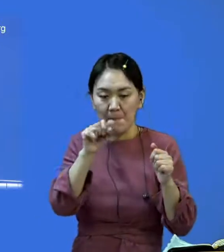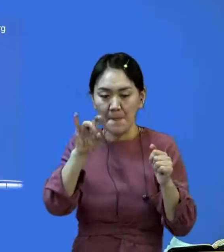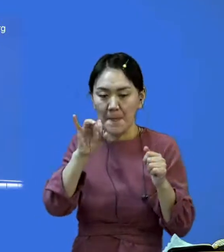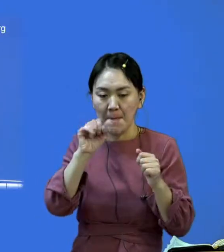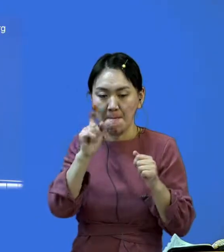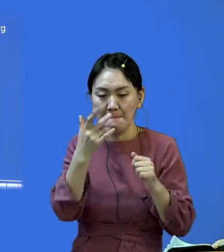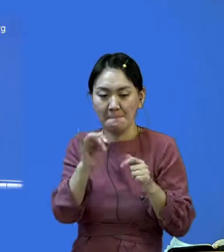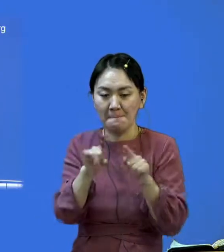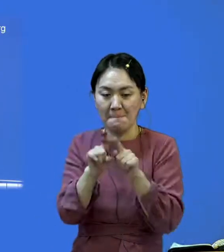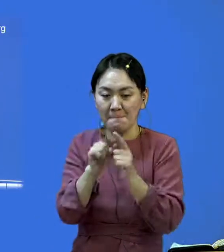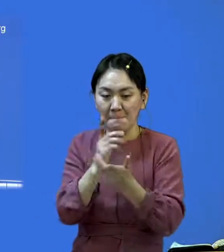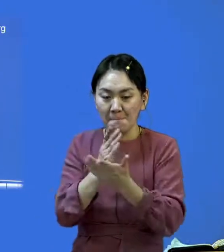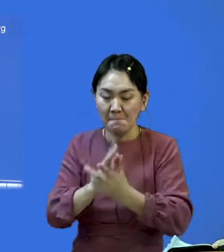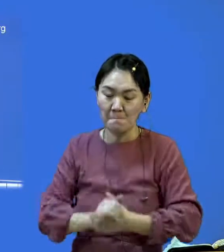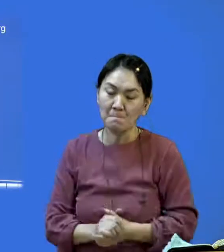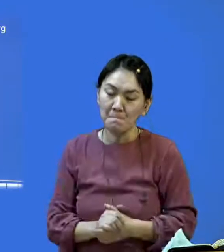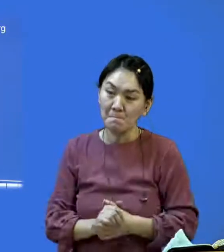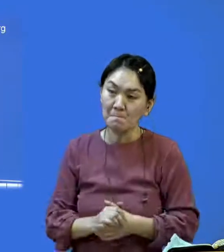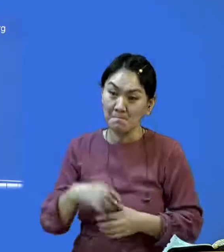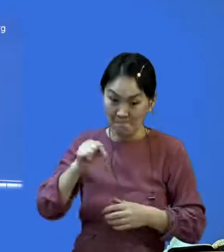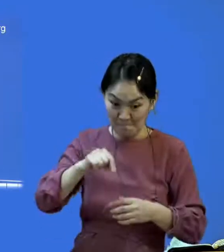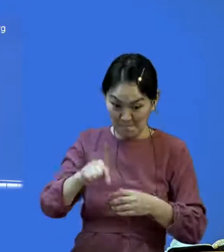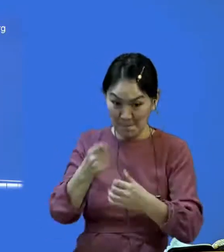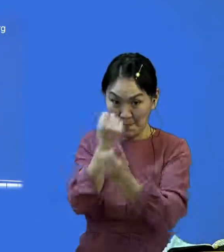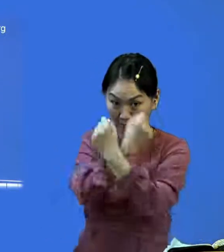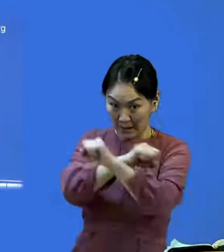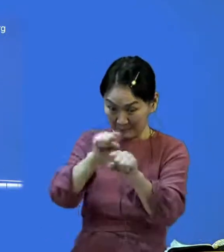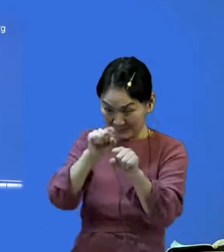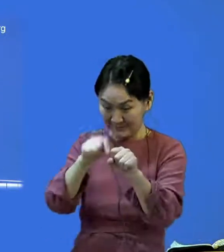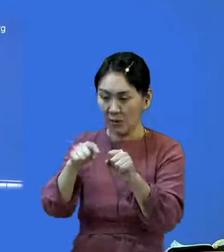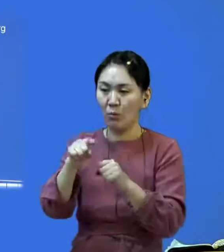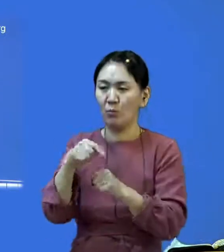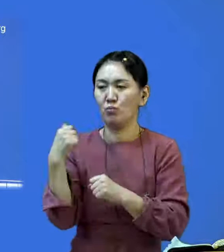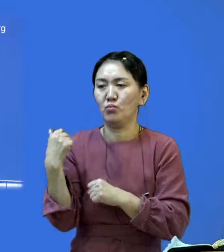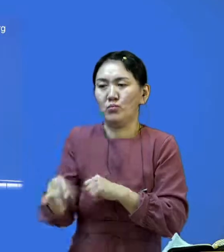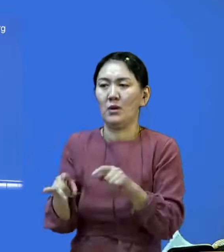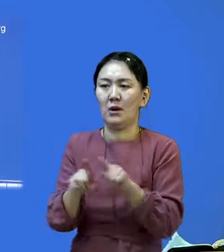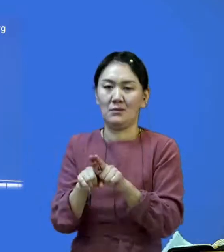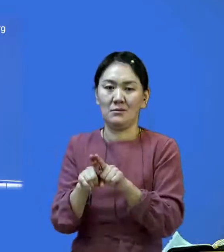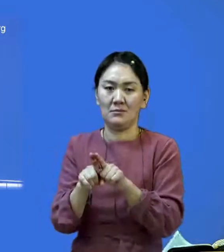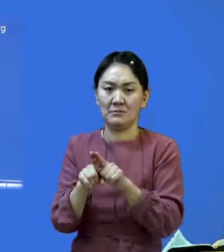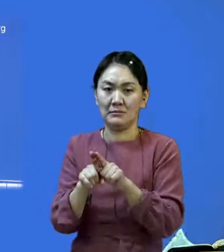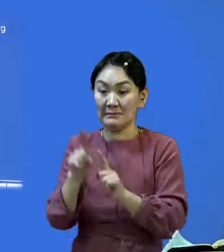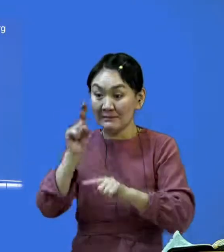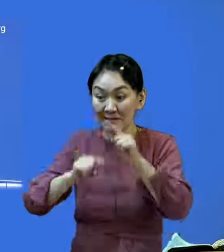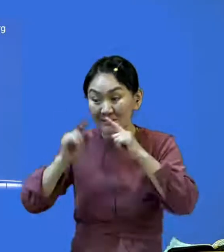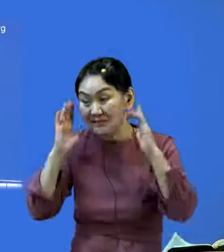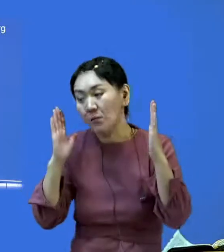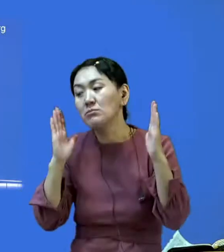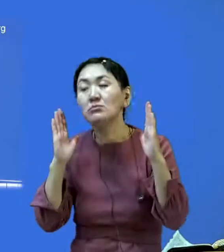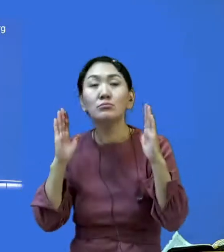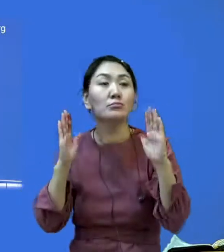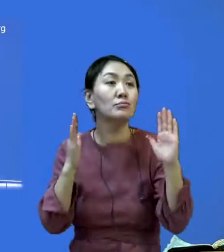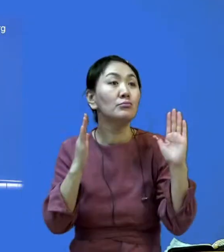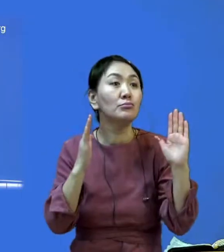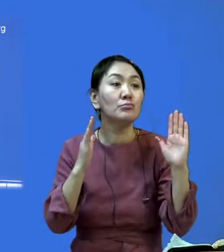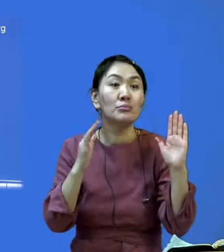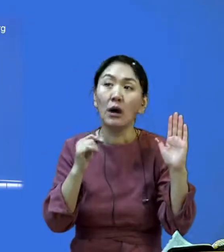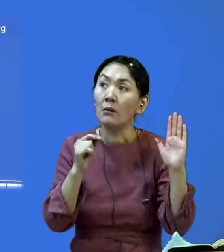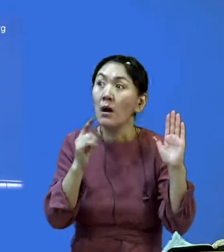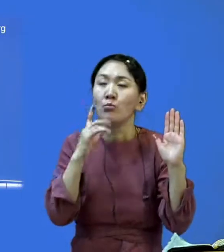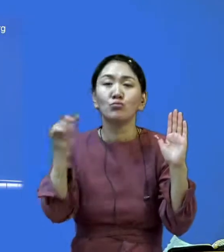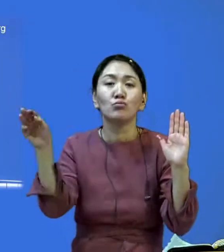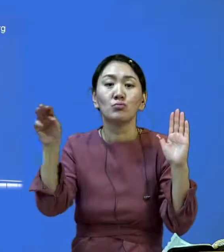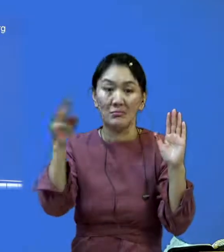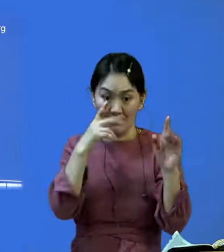Энэ авралыг та үнсэнгүүгээр одоо ямар ч анхаарал хандуулахгүй байна вэ гэсэн үг.